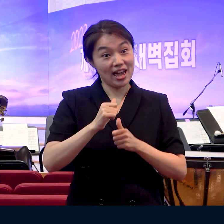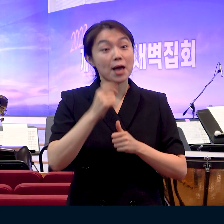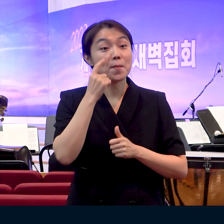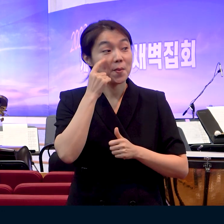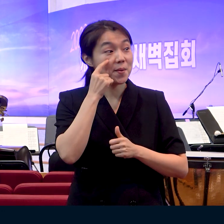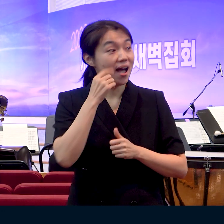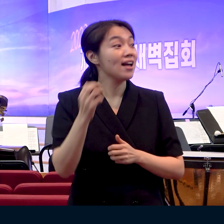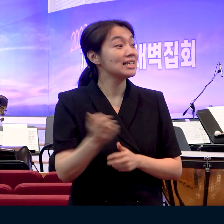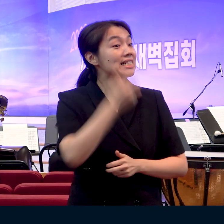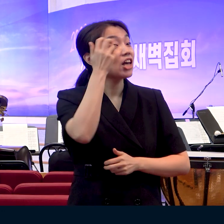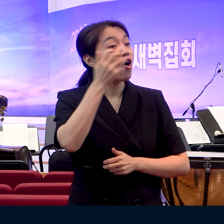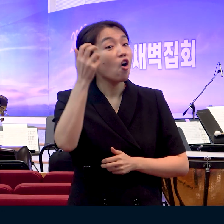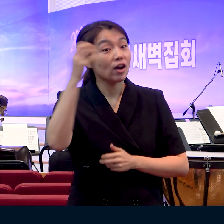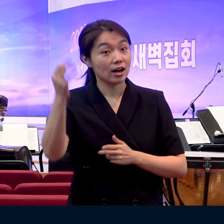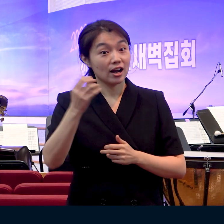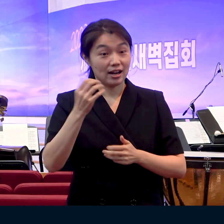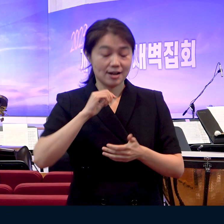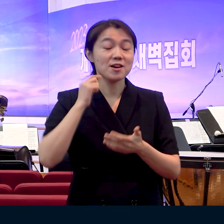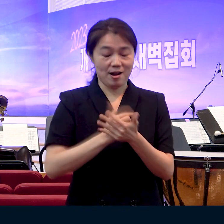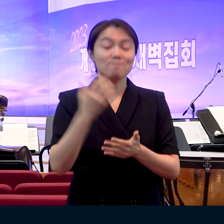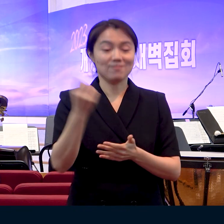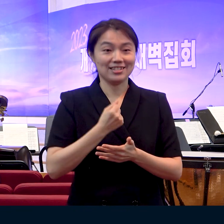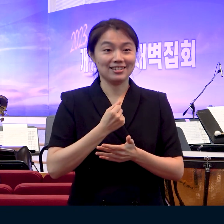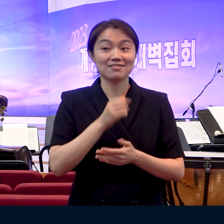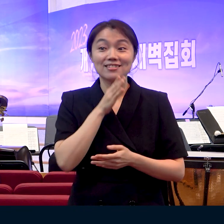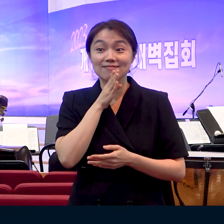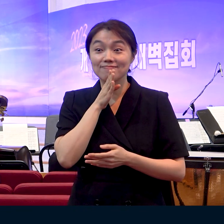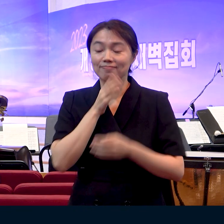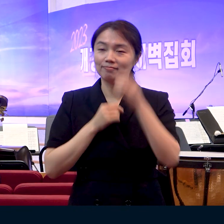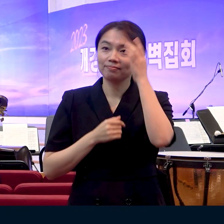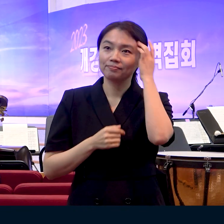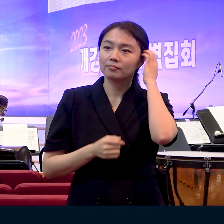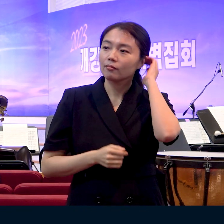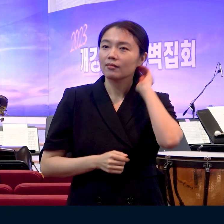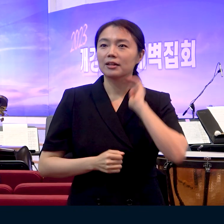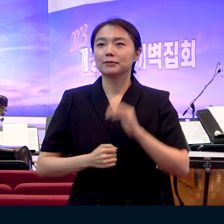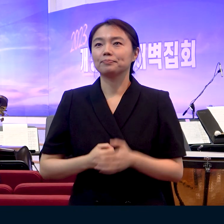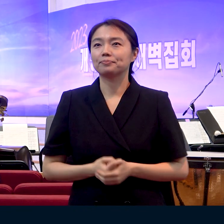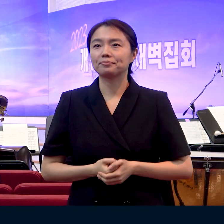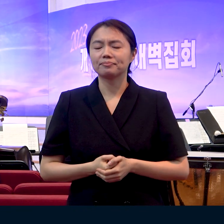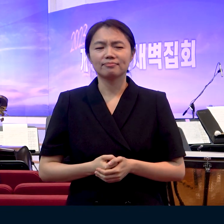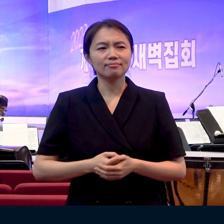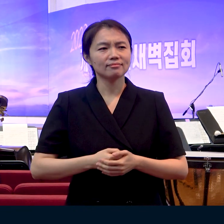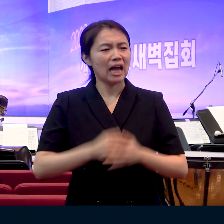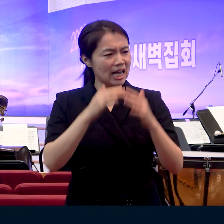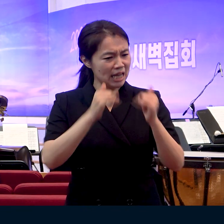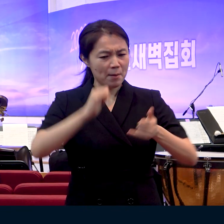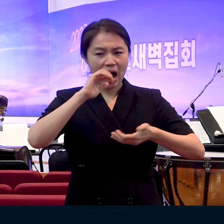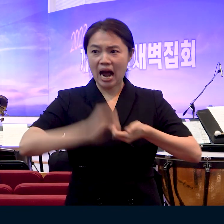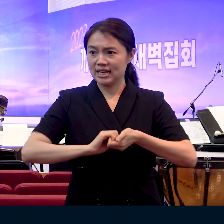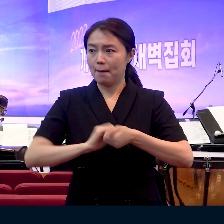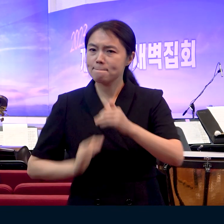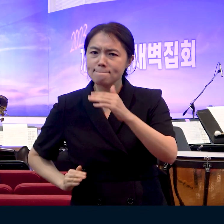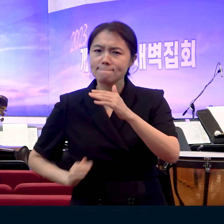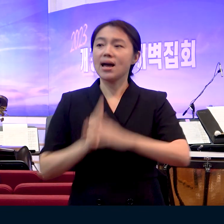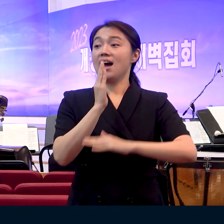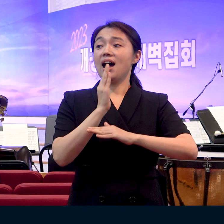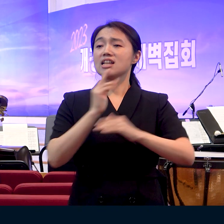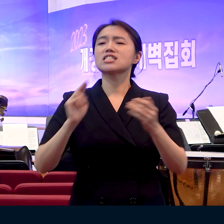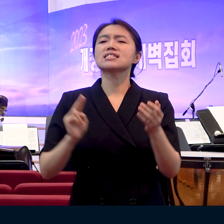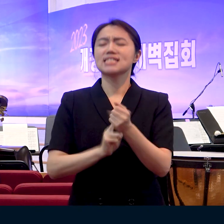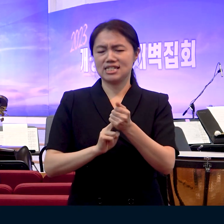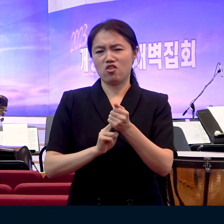뭐라고요? 성령의 감동으로. 성령의 감동으로 인간의 한계를 뛰어넘는 그런 역사가 우리 가운데